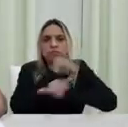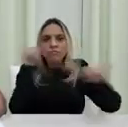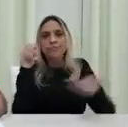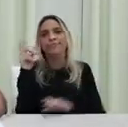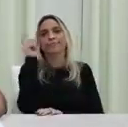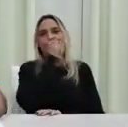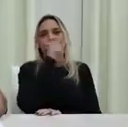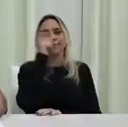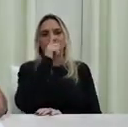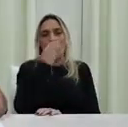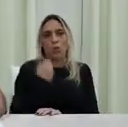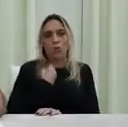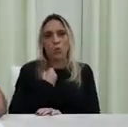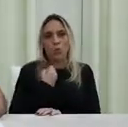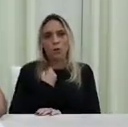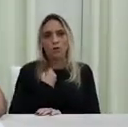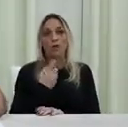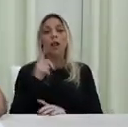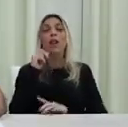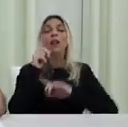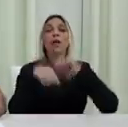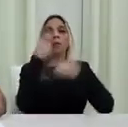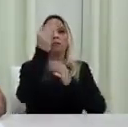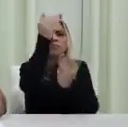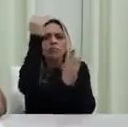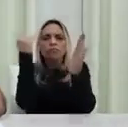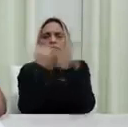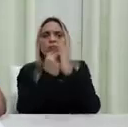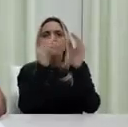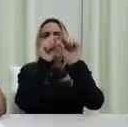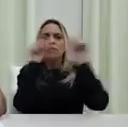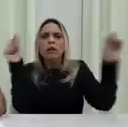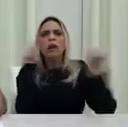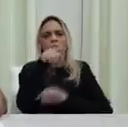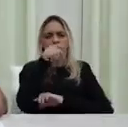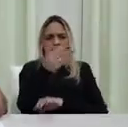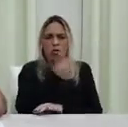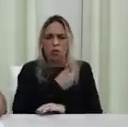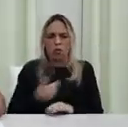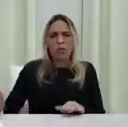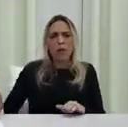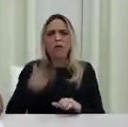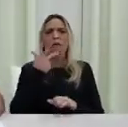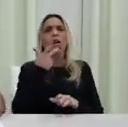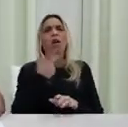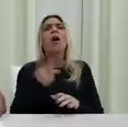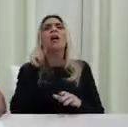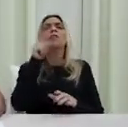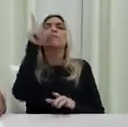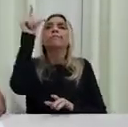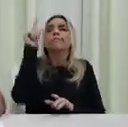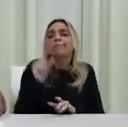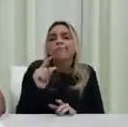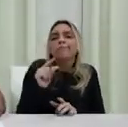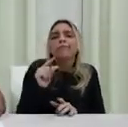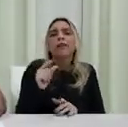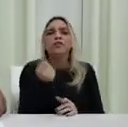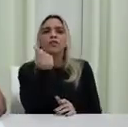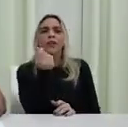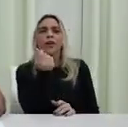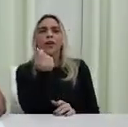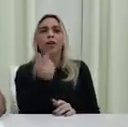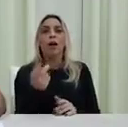divulgação mentirosa desses números, né, e daí bota embaixo, olha, esse governo que falou que ia conter despesa com publicidade,